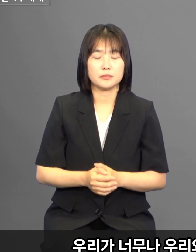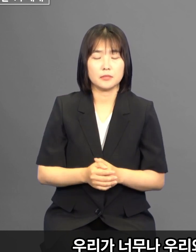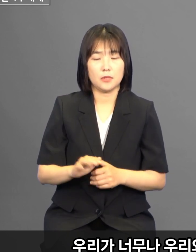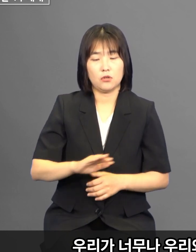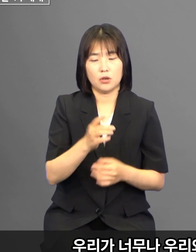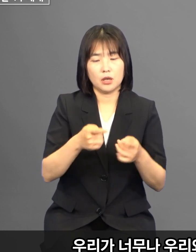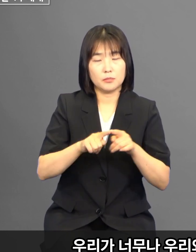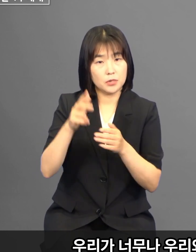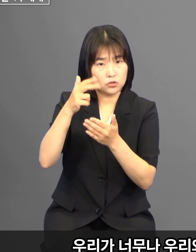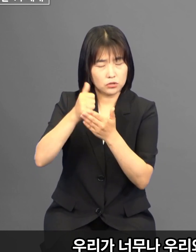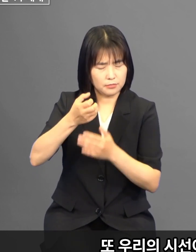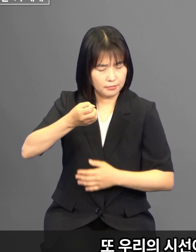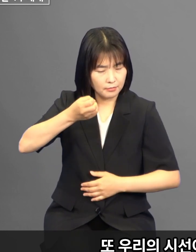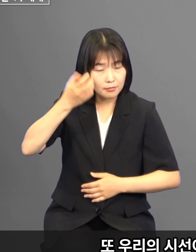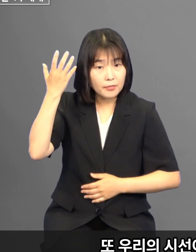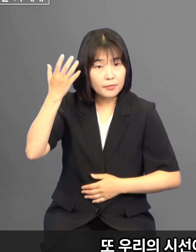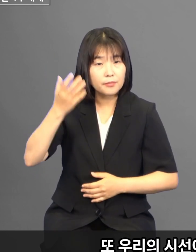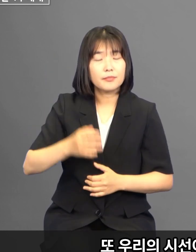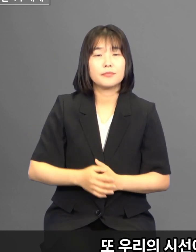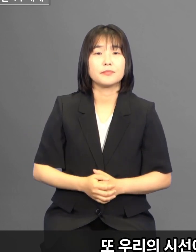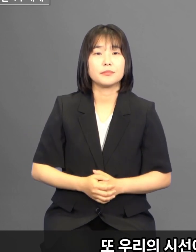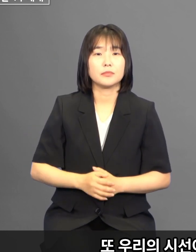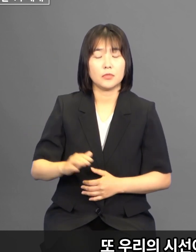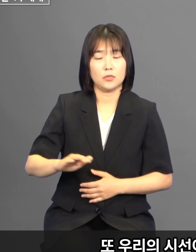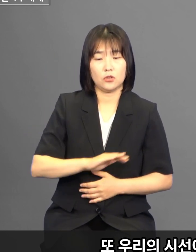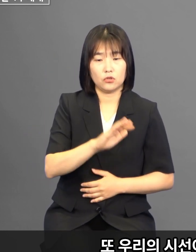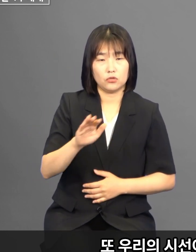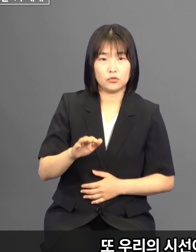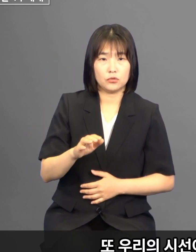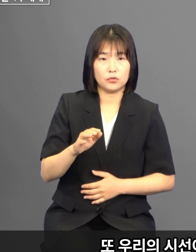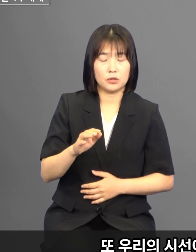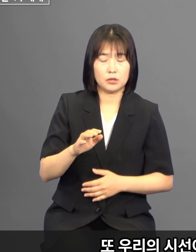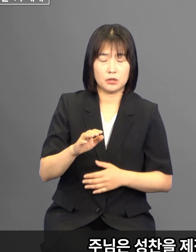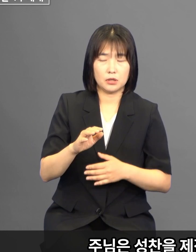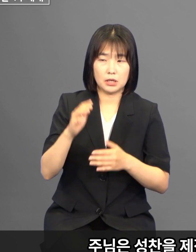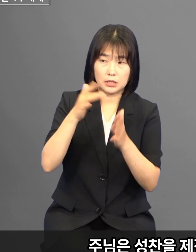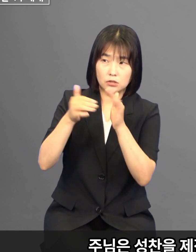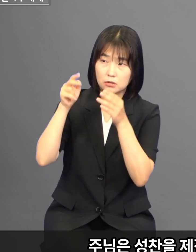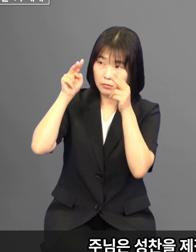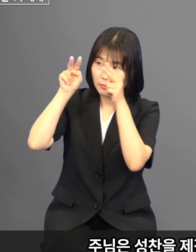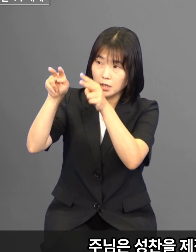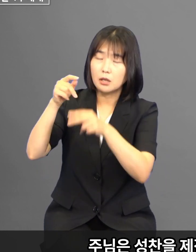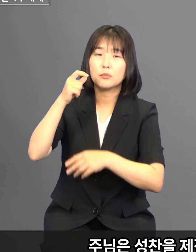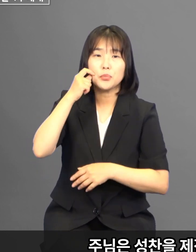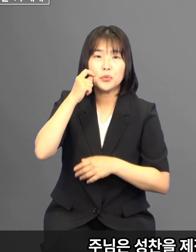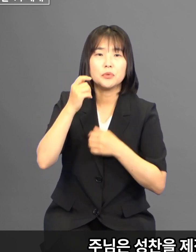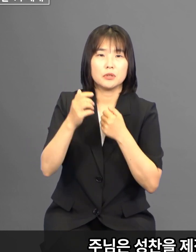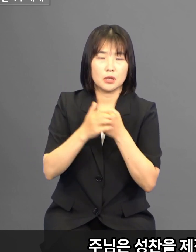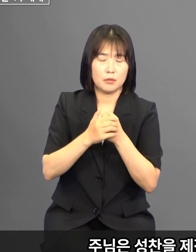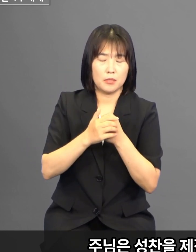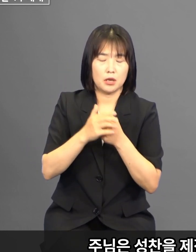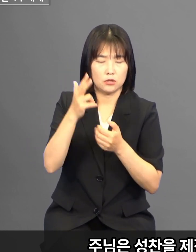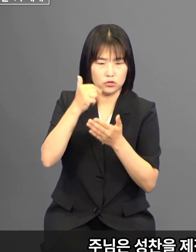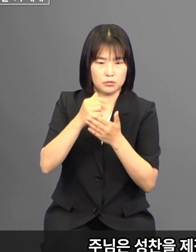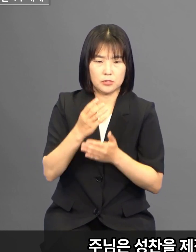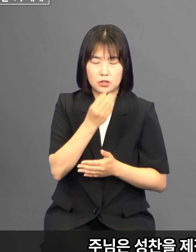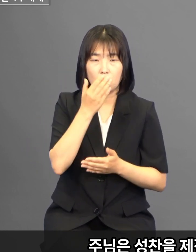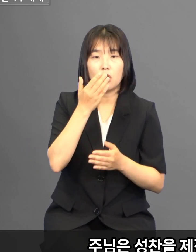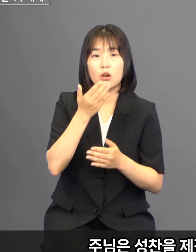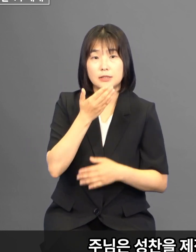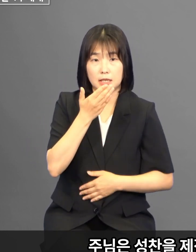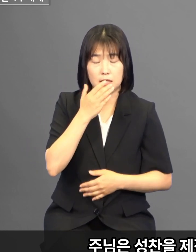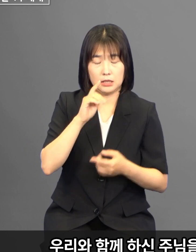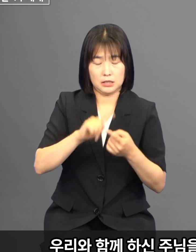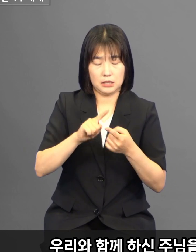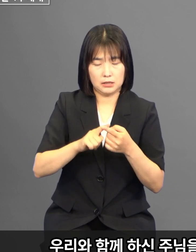주님을 잊어버리고 또 우리의 시선이 다른 것을 향하기 때문에 주님은 성찬을 제정하셔서 이거를 행할